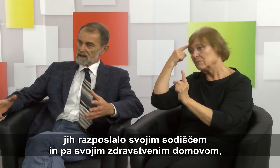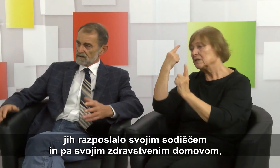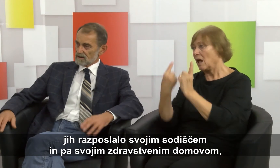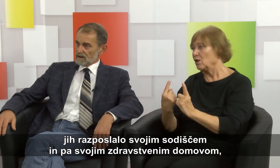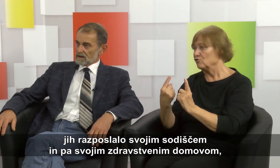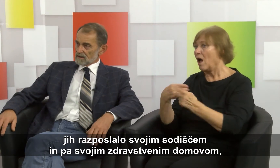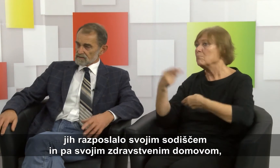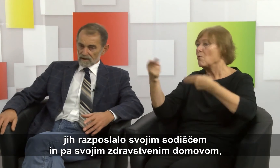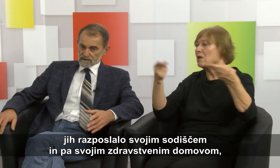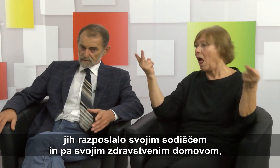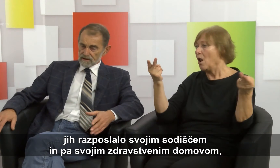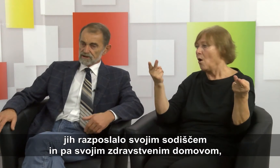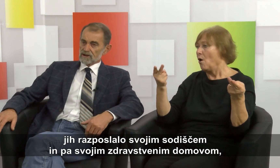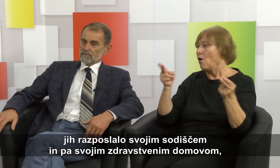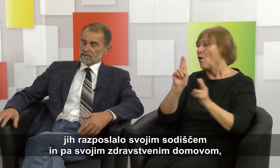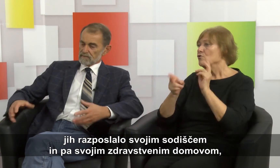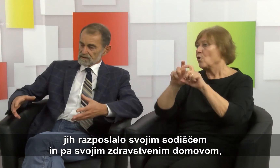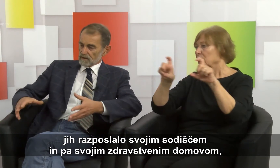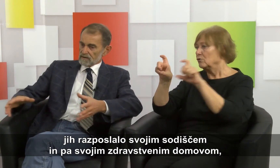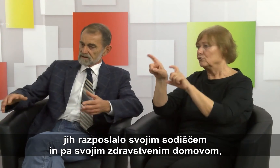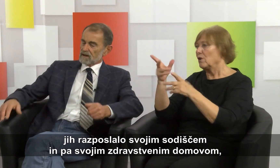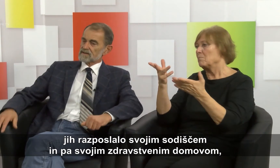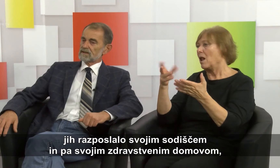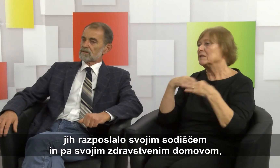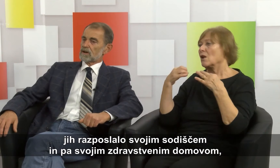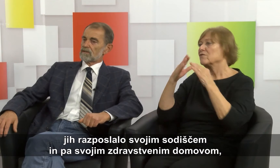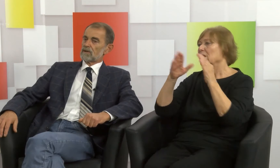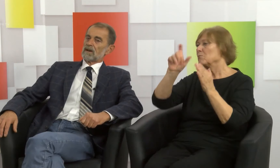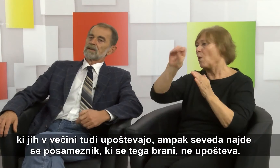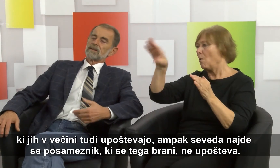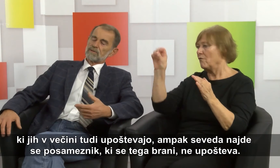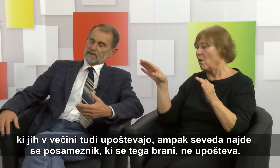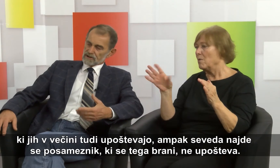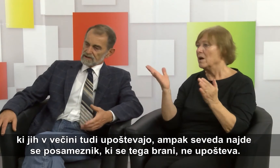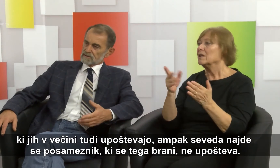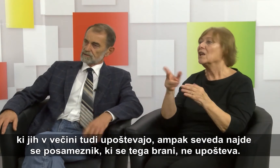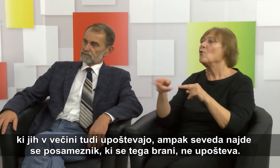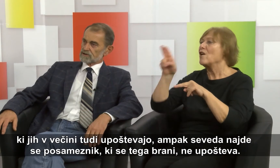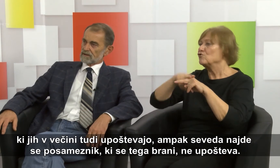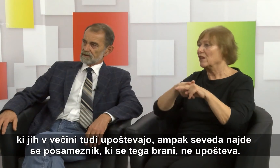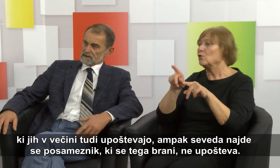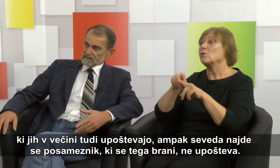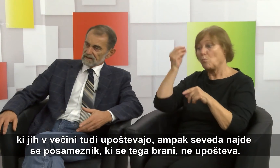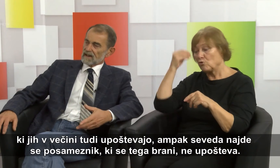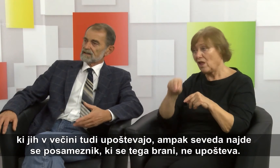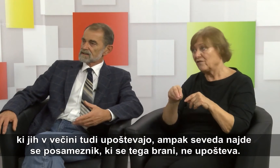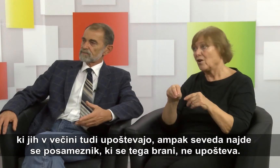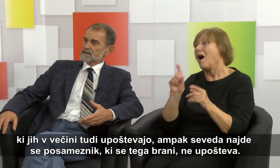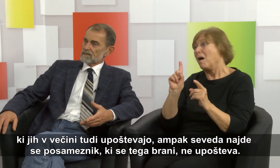razposlalo svojim sodiščem in pa svojim zdravstvenim domovom, ki jih v večini tudi upoštevajo, ampak seveda najde se